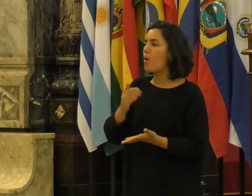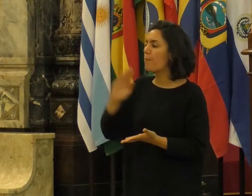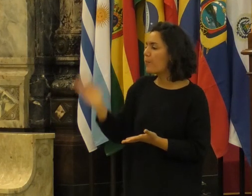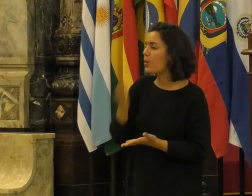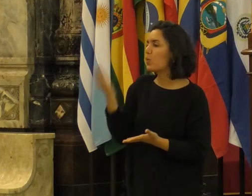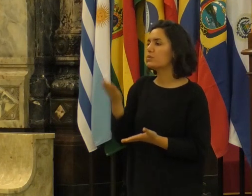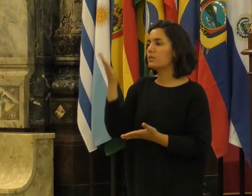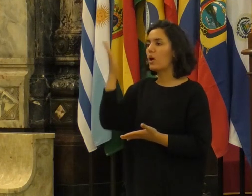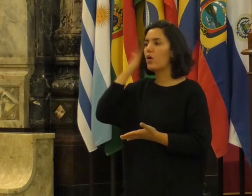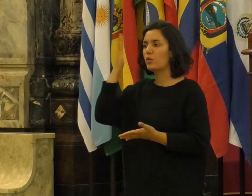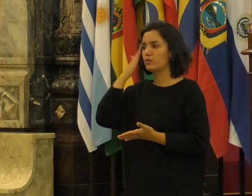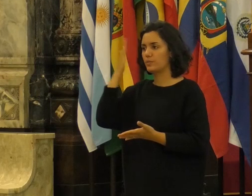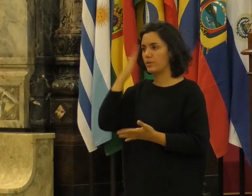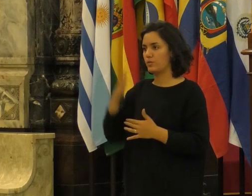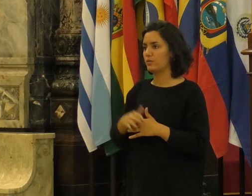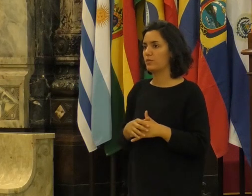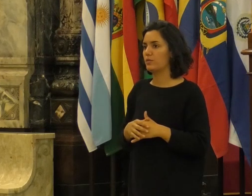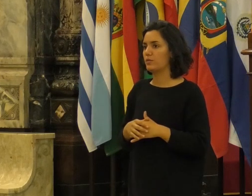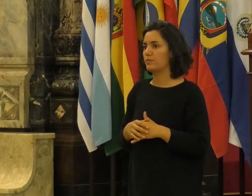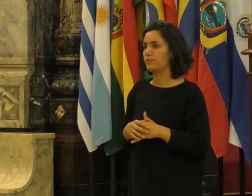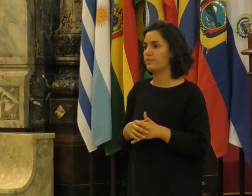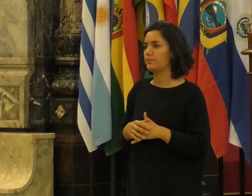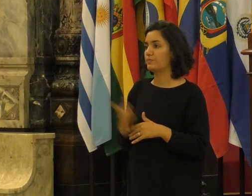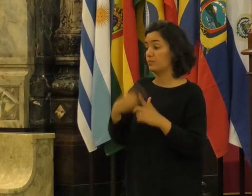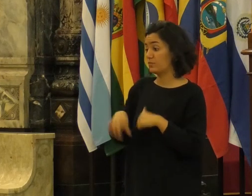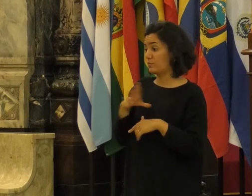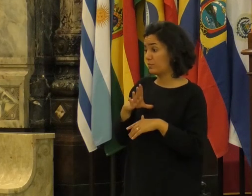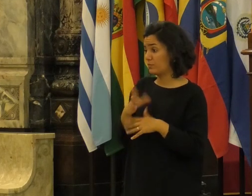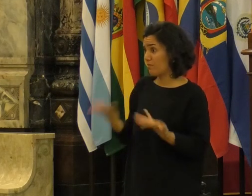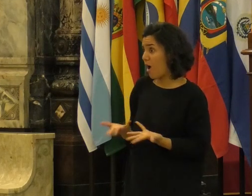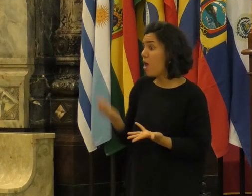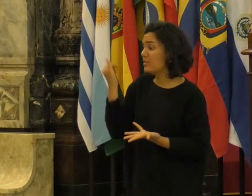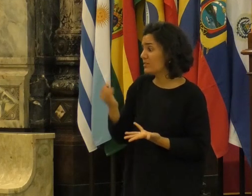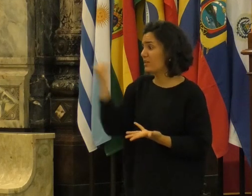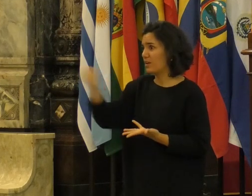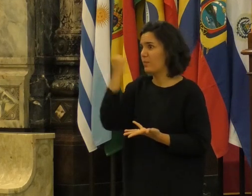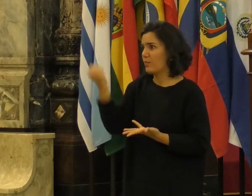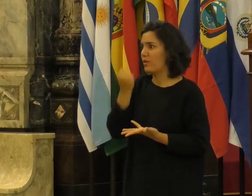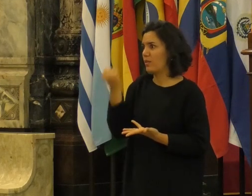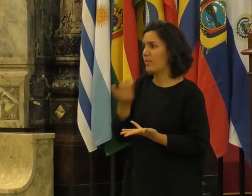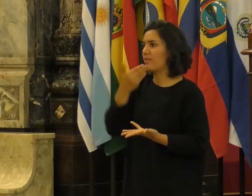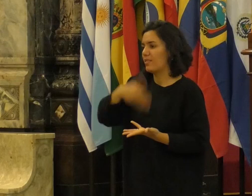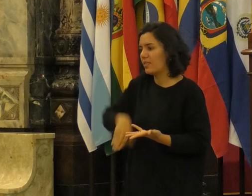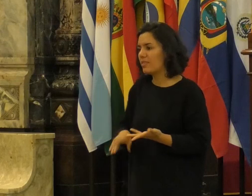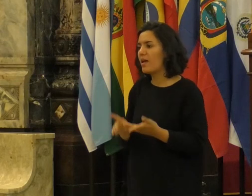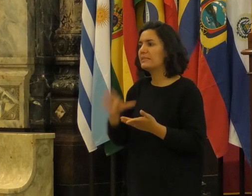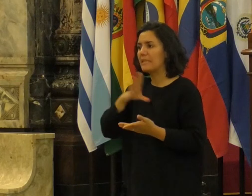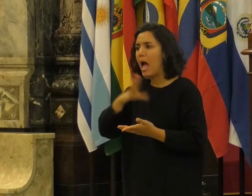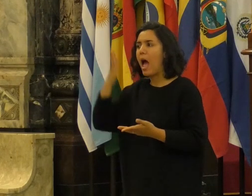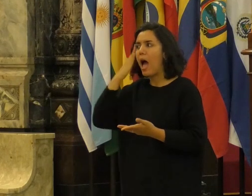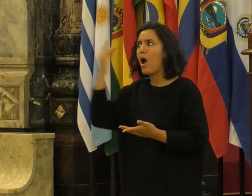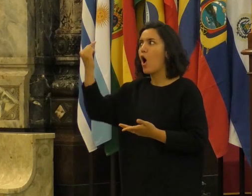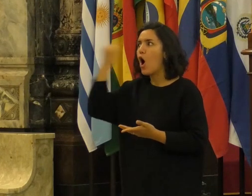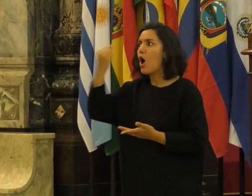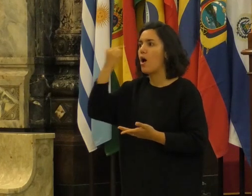conocimiento, si nunca antes ha tenido tanta importancia entender, por lo menos hemos sido tan conscientes,